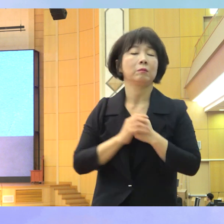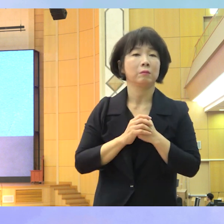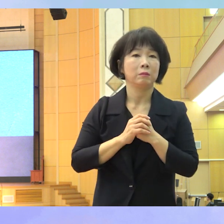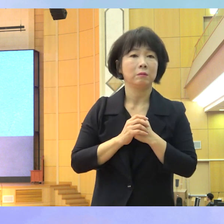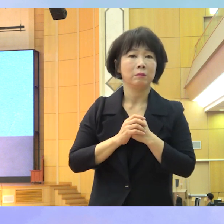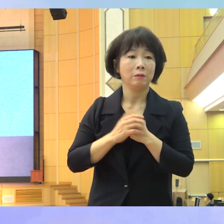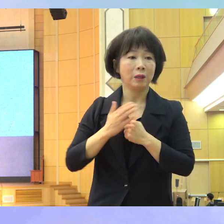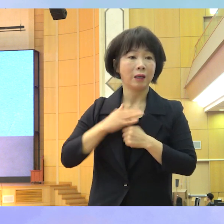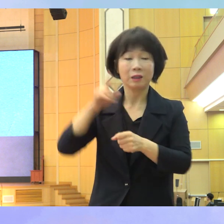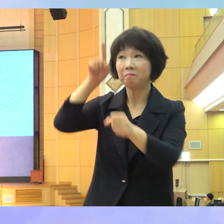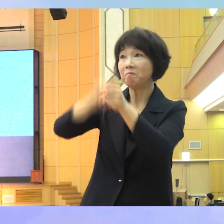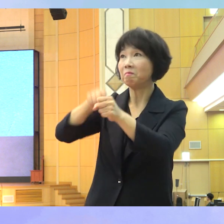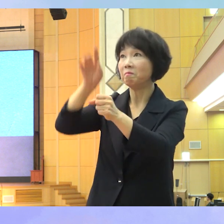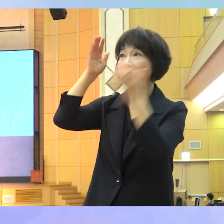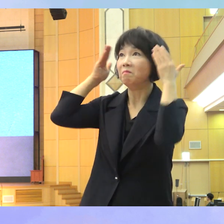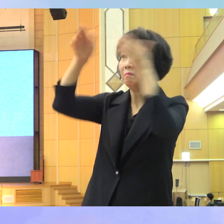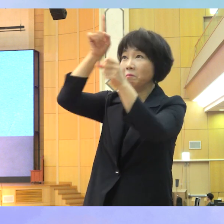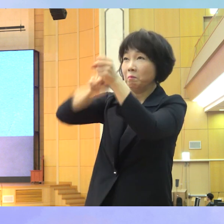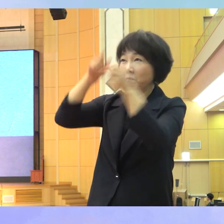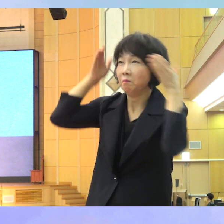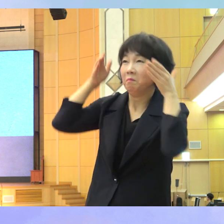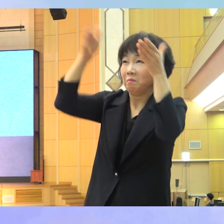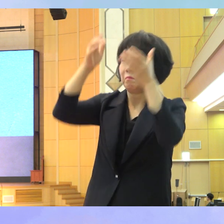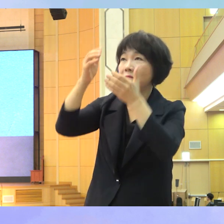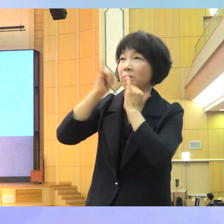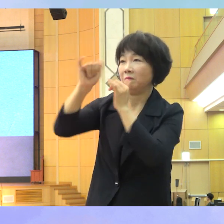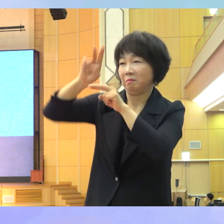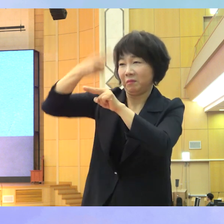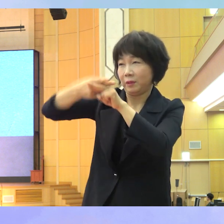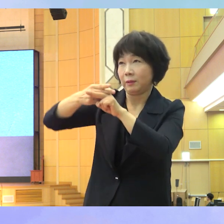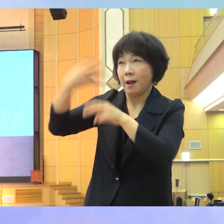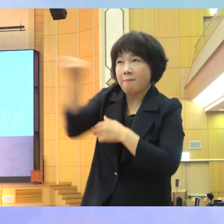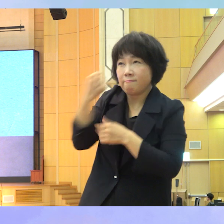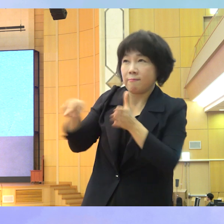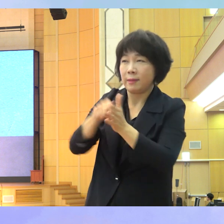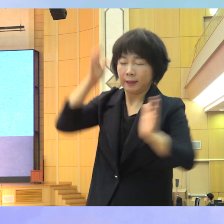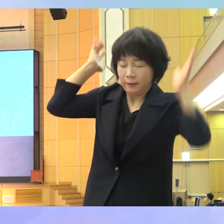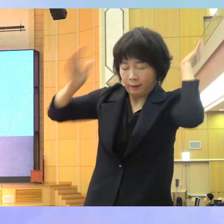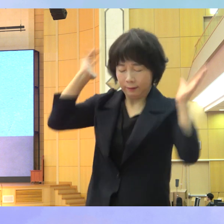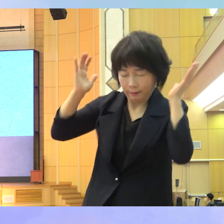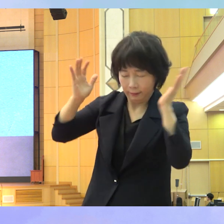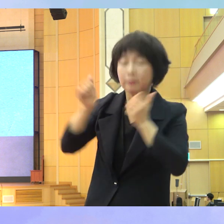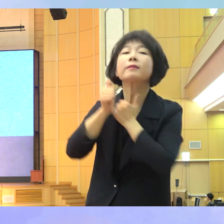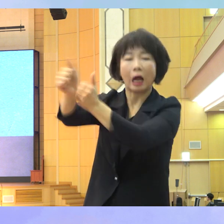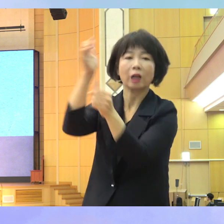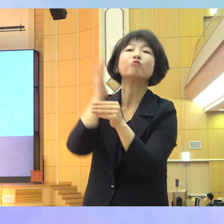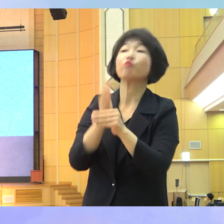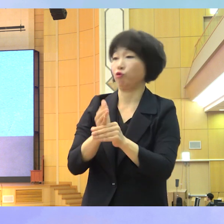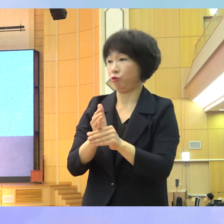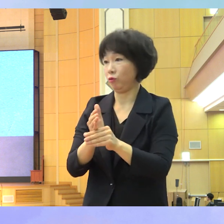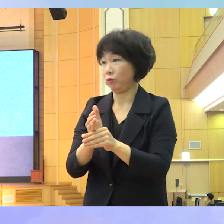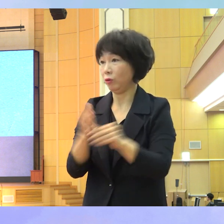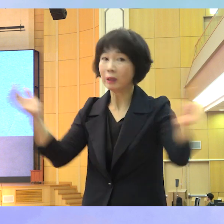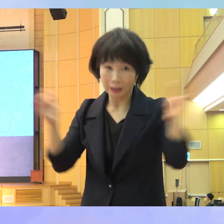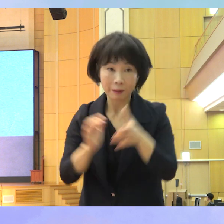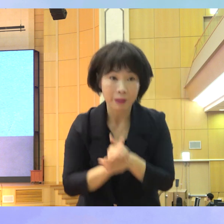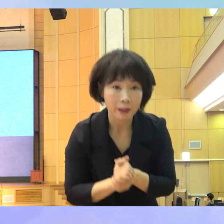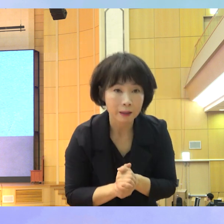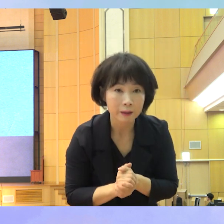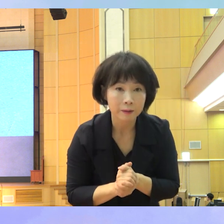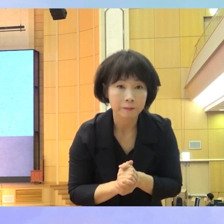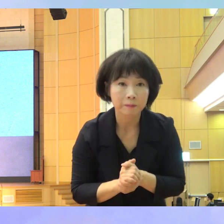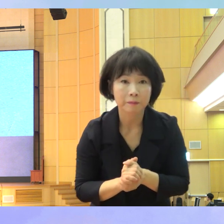내가 표대를 향하여 부르신 상을 위하여 달려가도록. 할렐루야. 이게 우리 신앙의 목표가 돼야